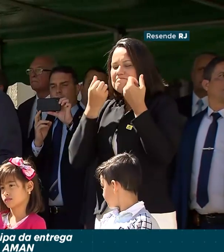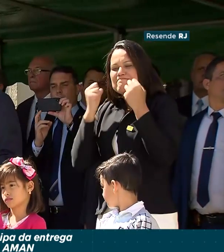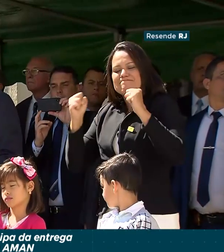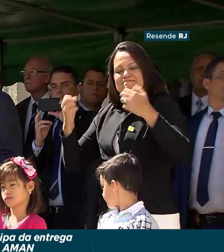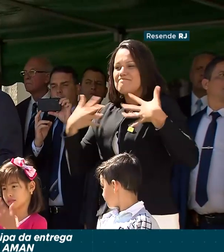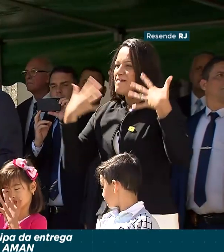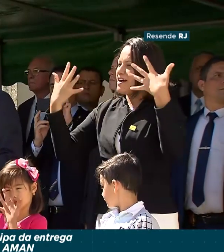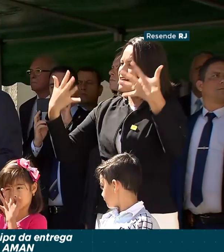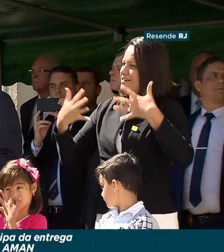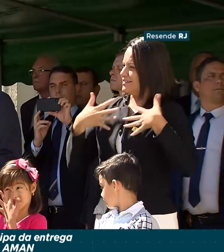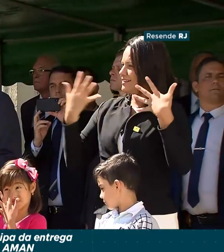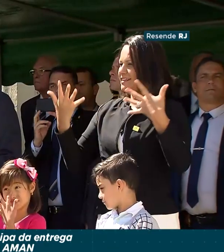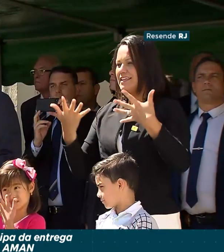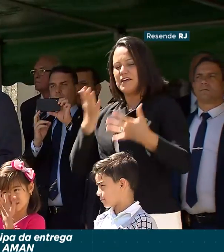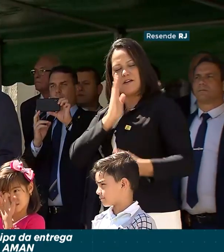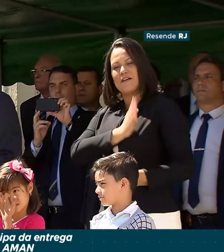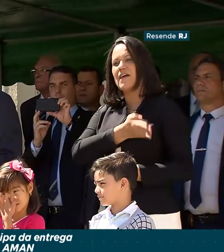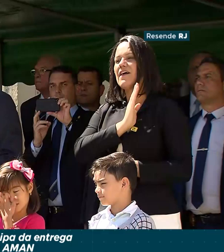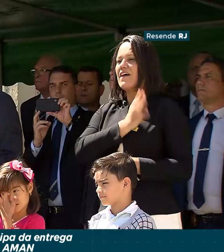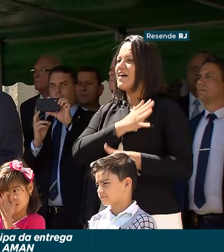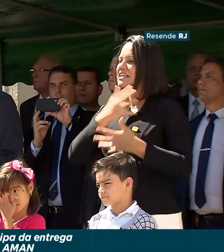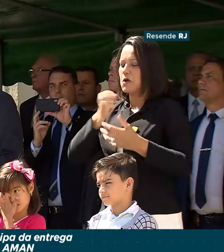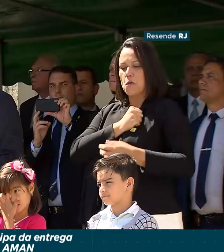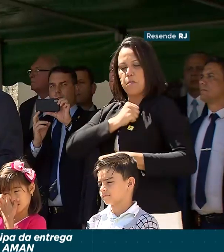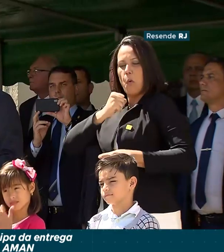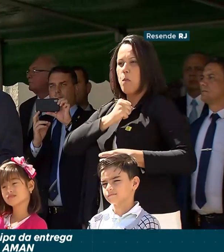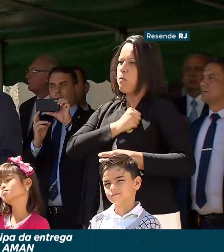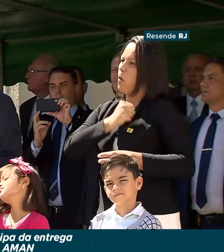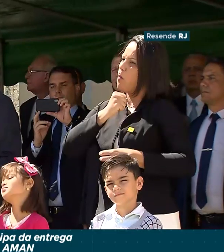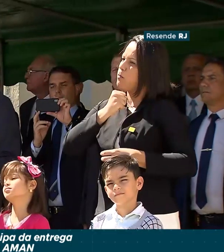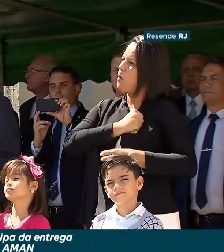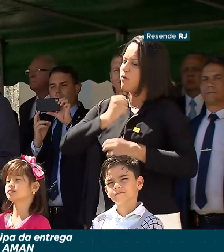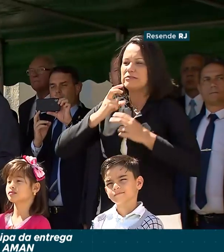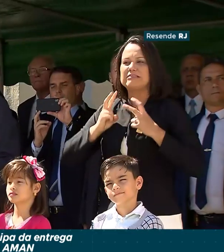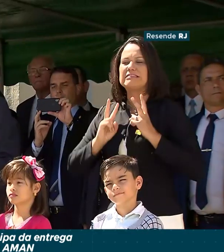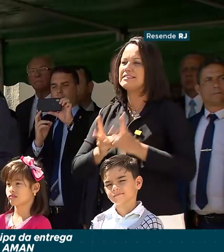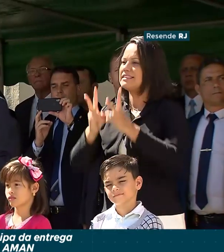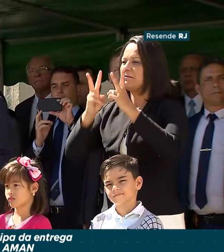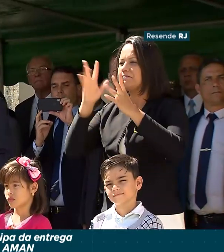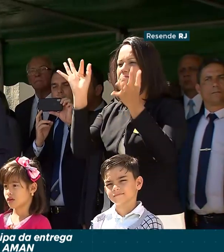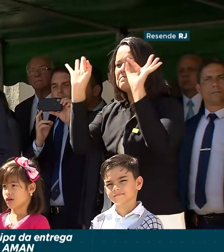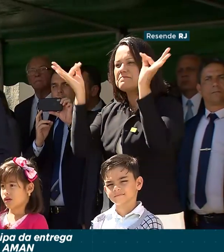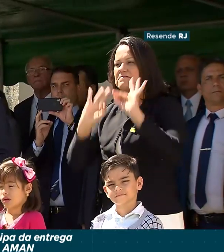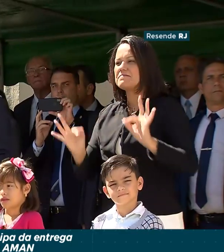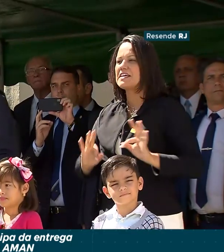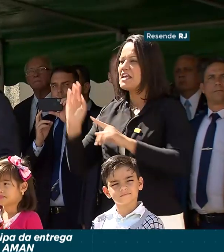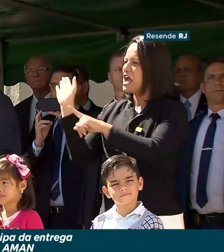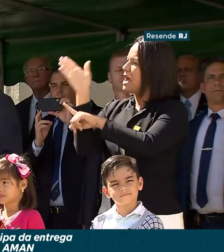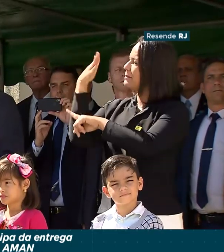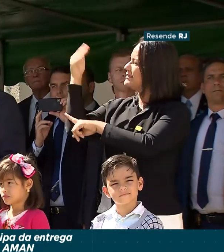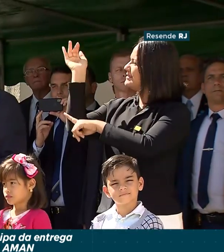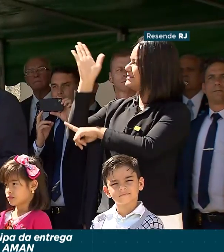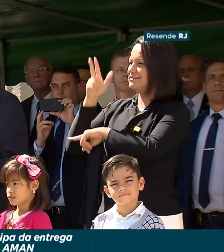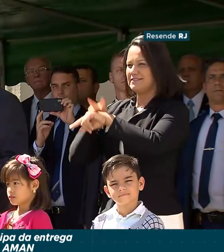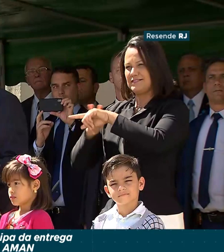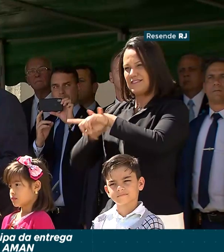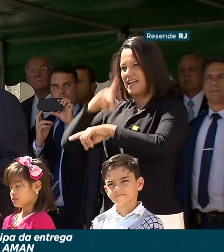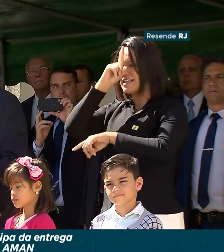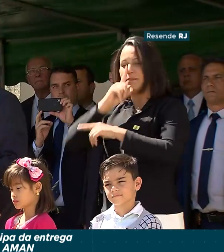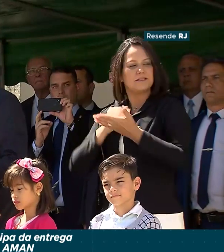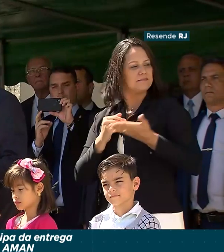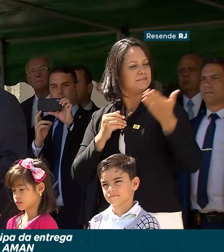vibrante, com o coração batendo cada vez mais forte, uma bandeira verde e amarela ao nosso